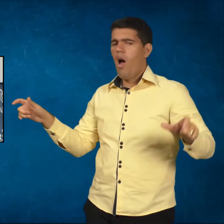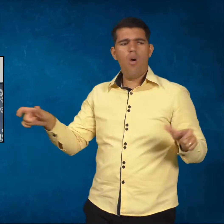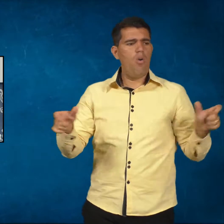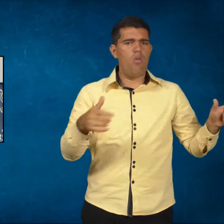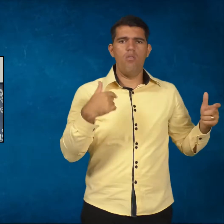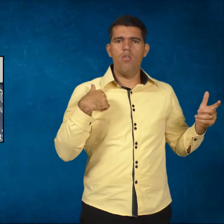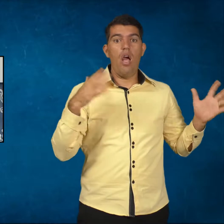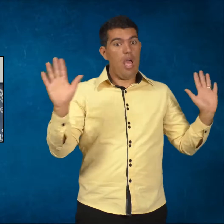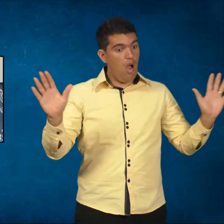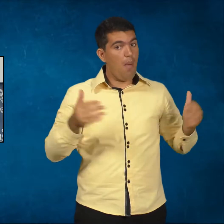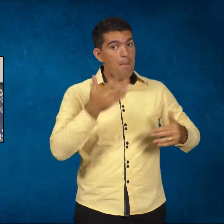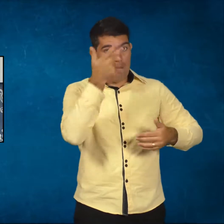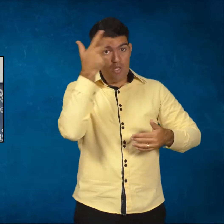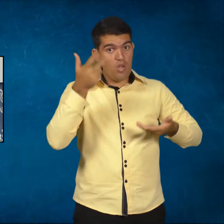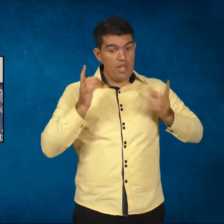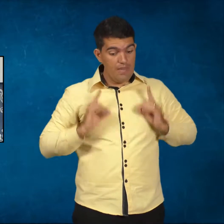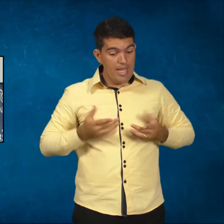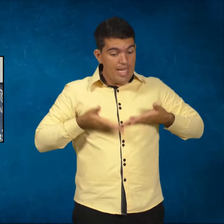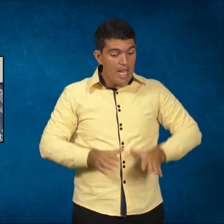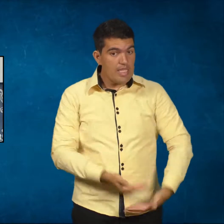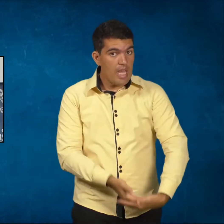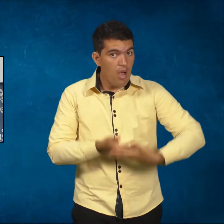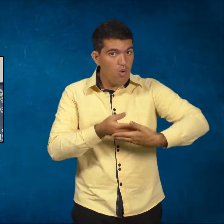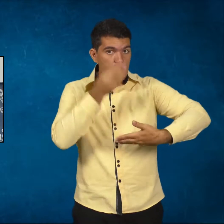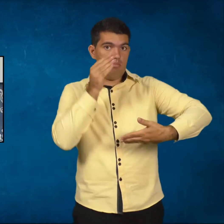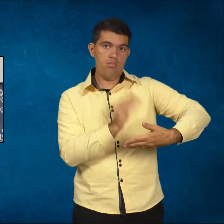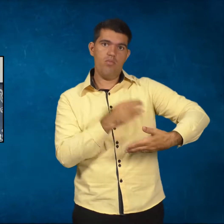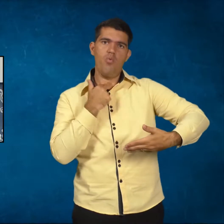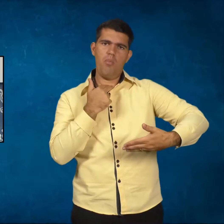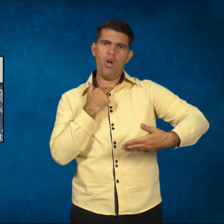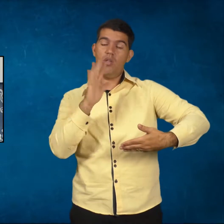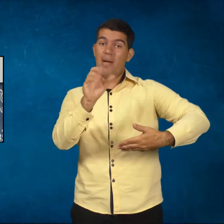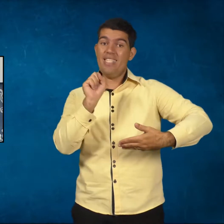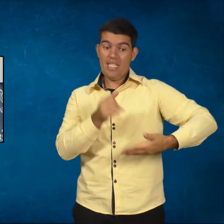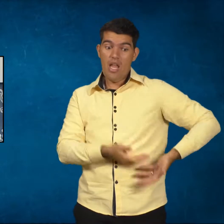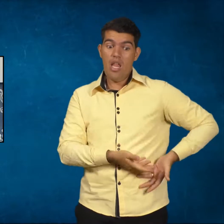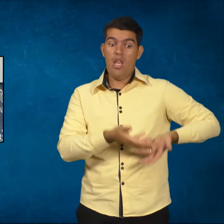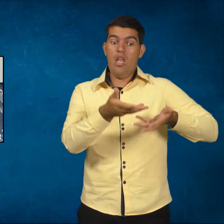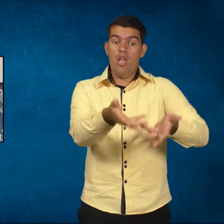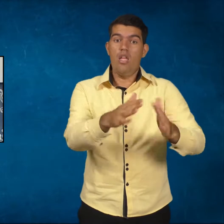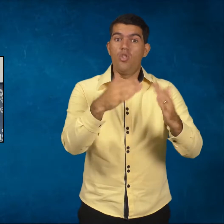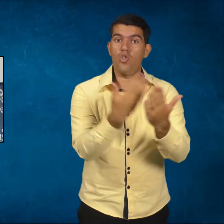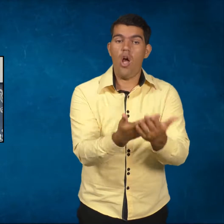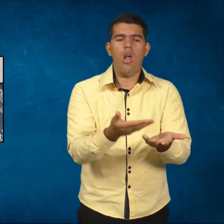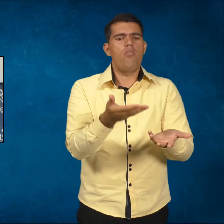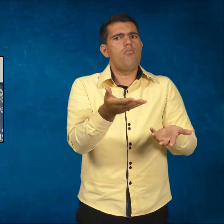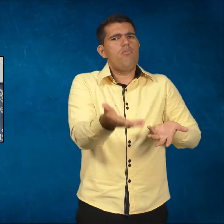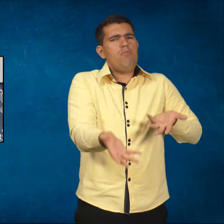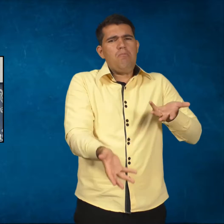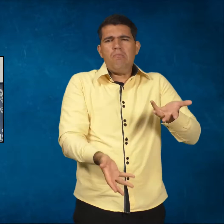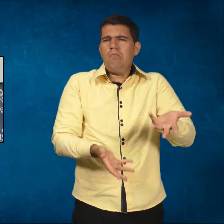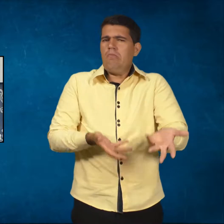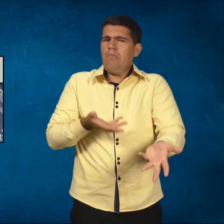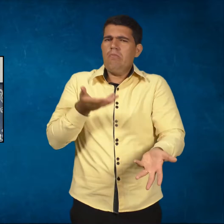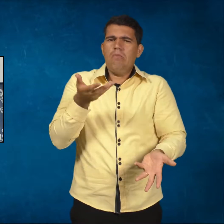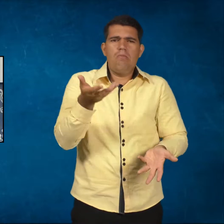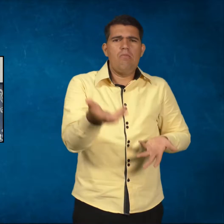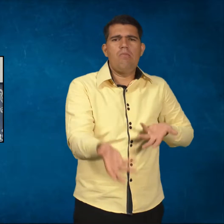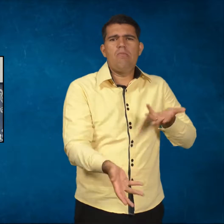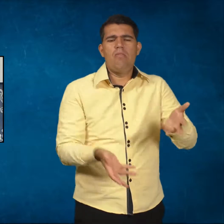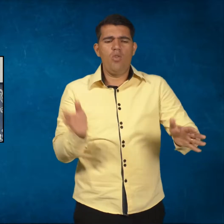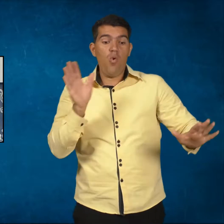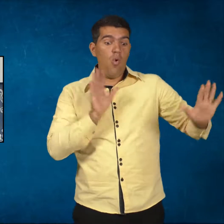ao nascer. Mas aquele que vai, eu acho que todo cuidado deve sempre se levar. Um advogado